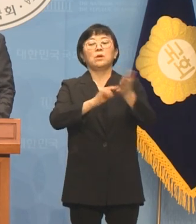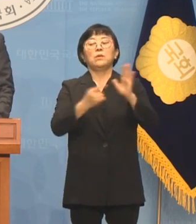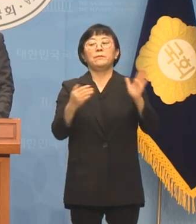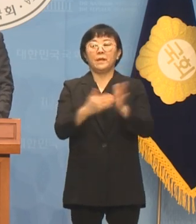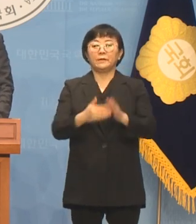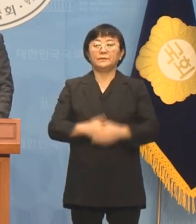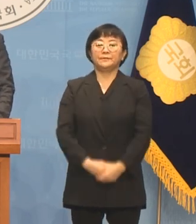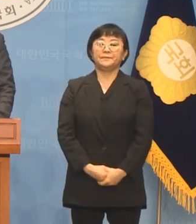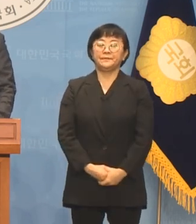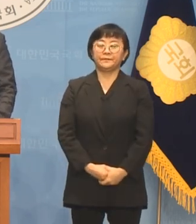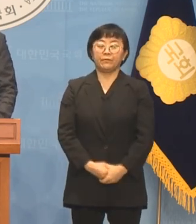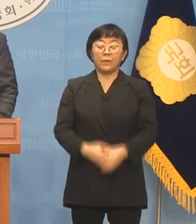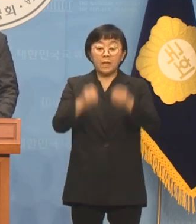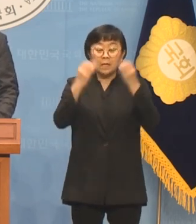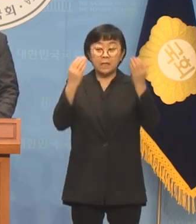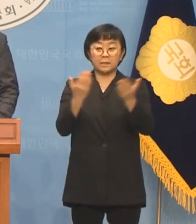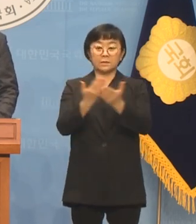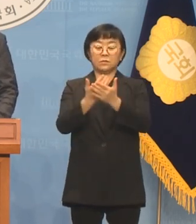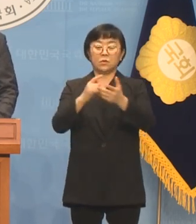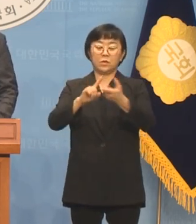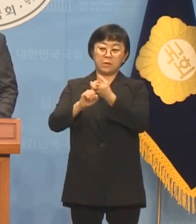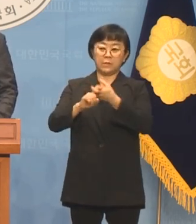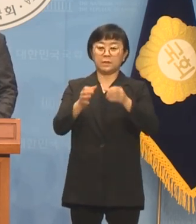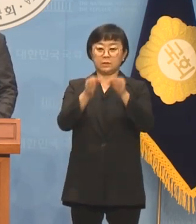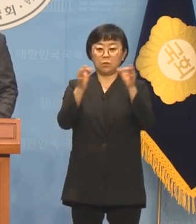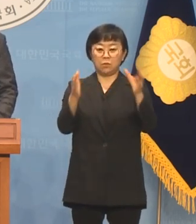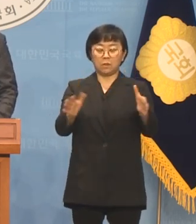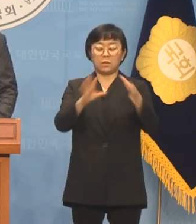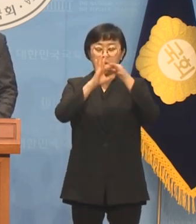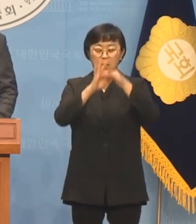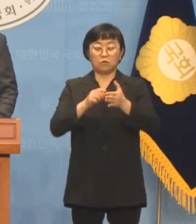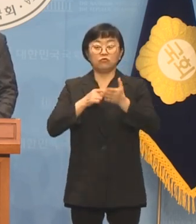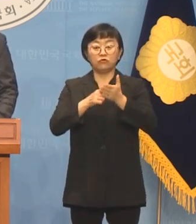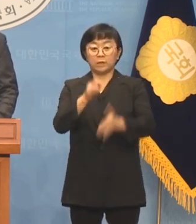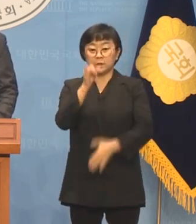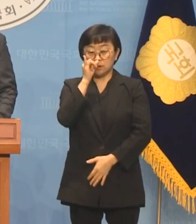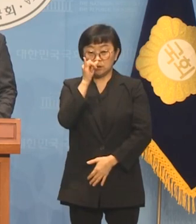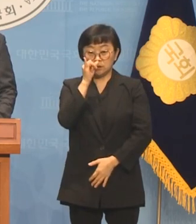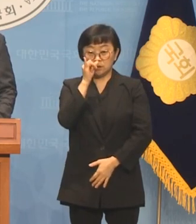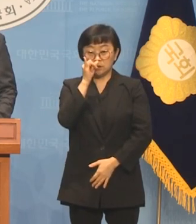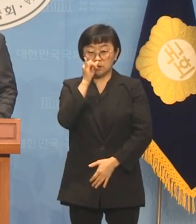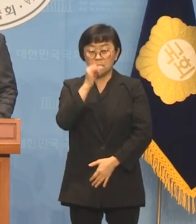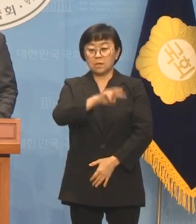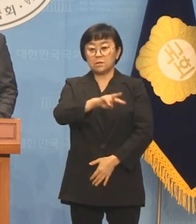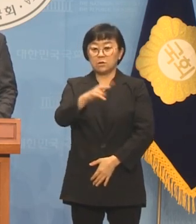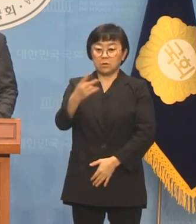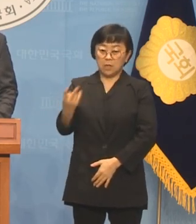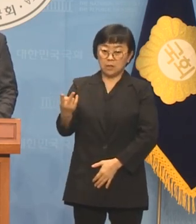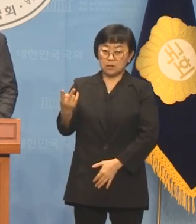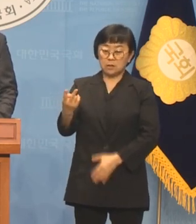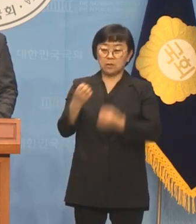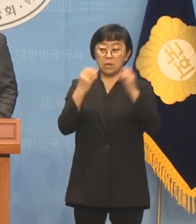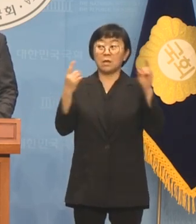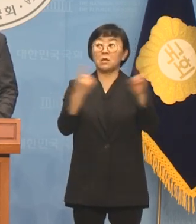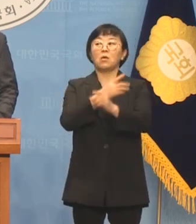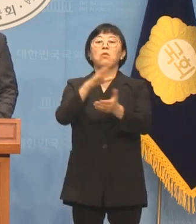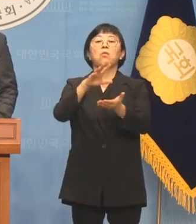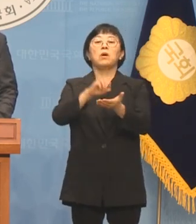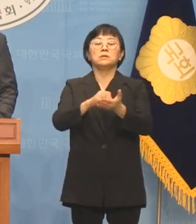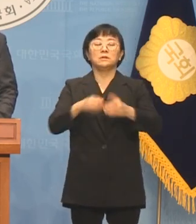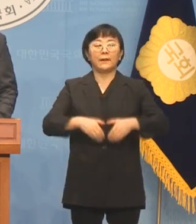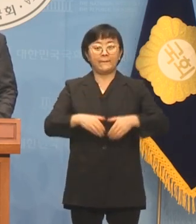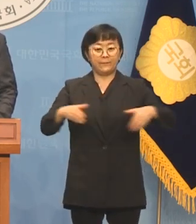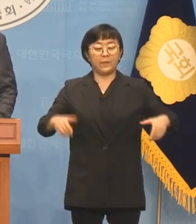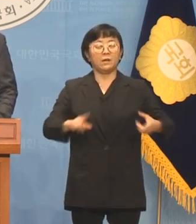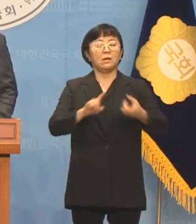발표하였습니다. 이것은 새진보연합이 그동안 계속 주장해왔던 전환적 개혁과제 중심의 담대한